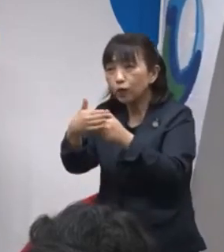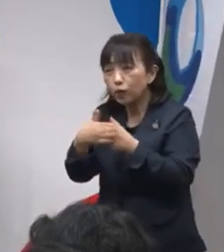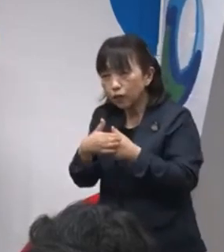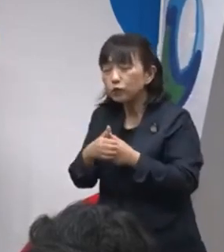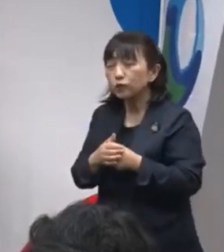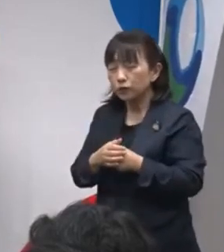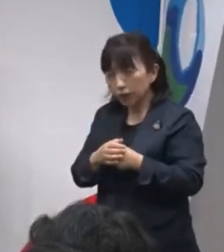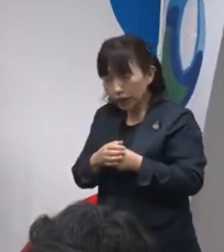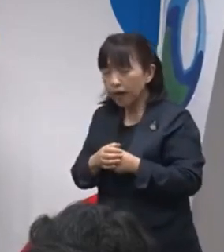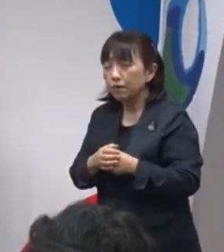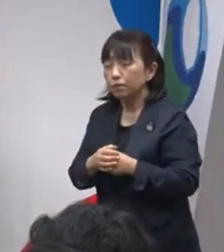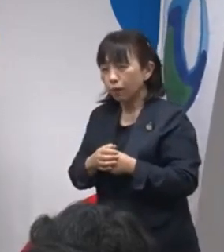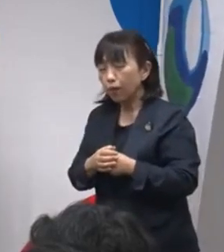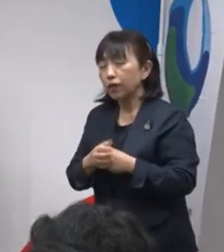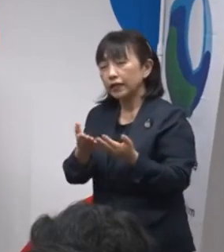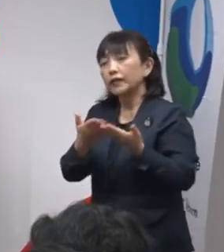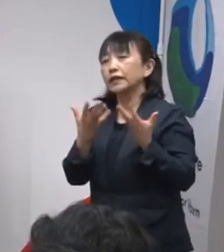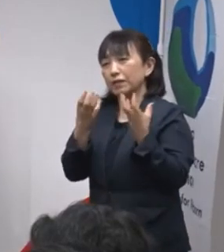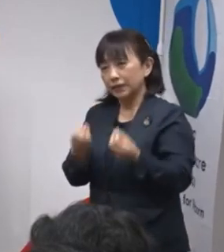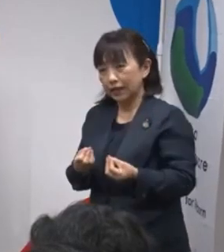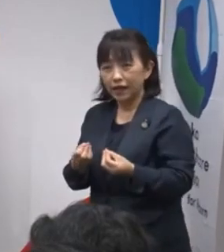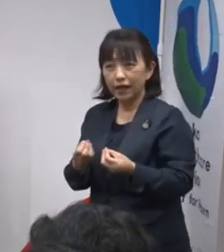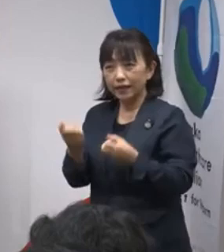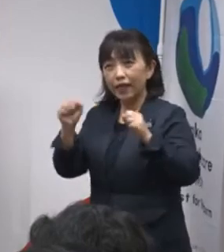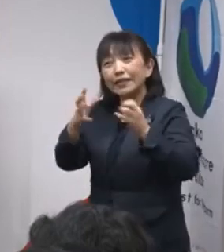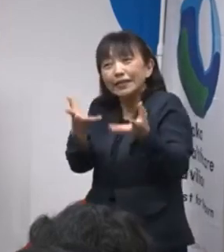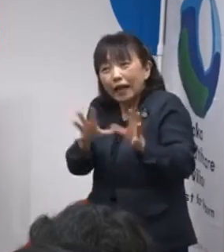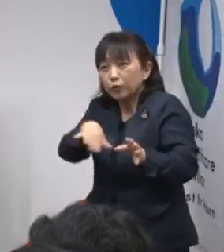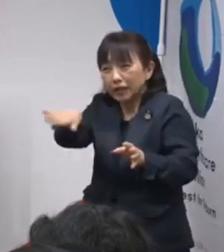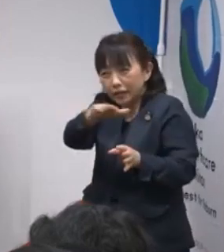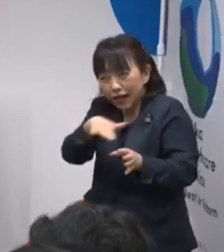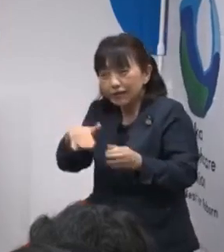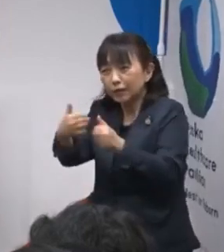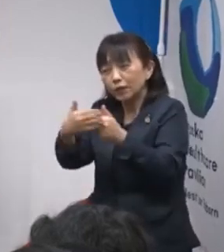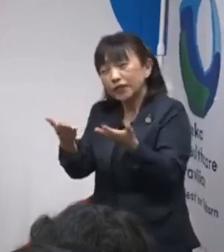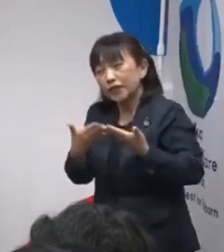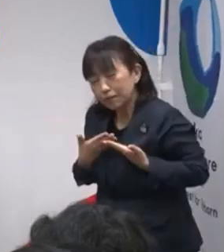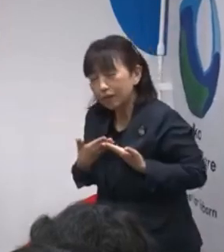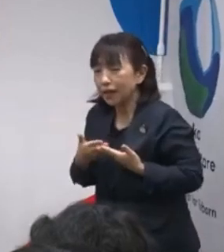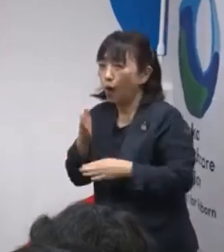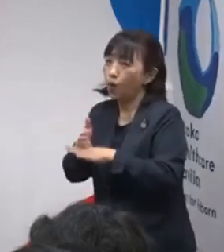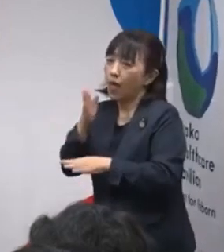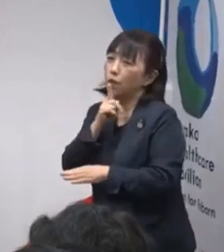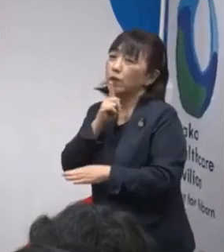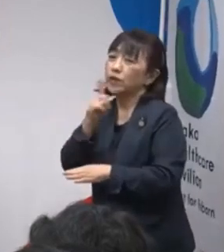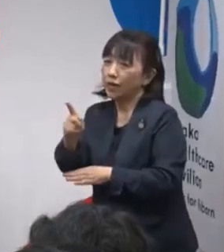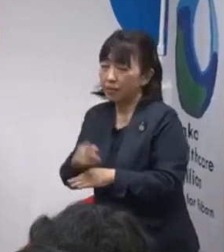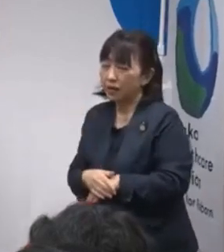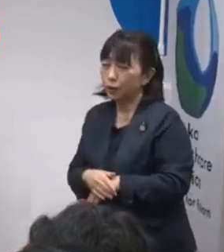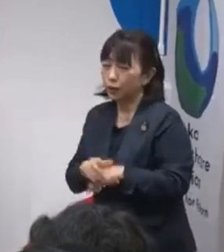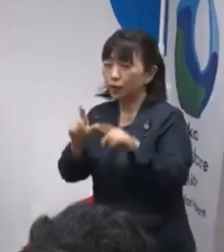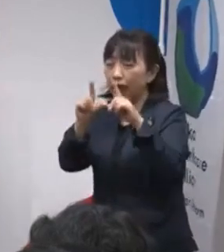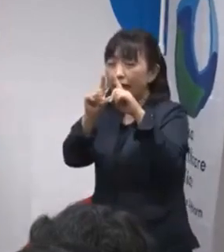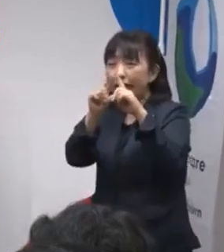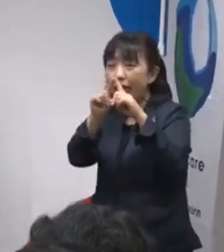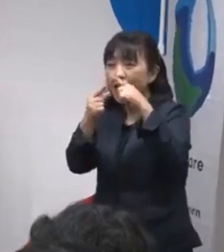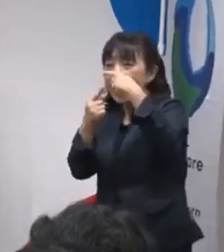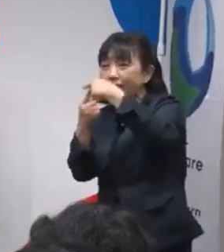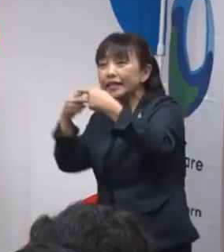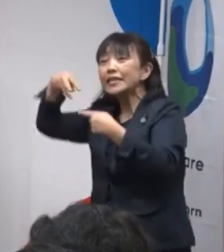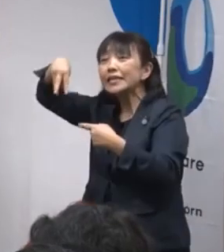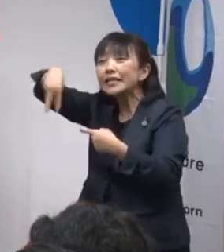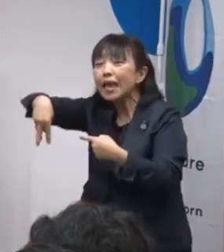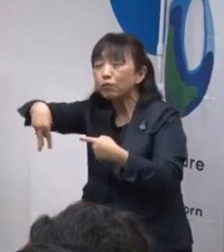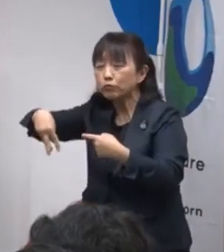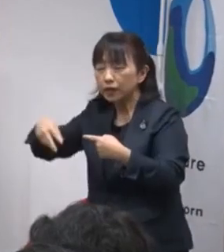大学の皆さんにご協力いただきました。重ねてお礼を申し上げます。 ATM でですね、 ATM の前で